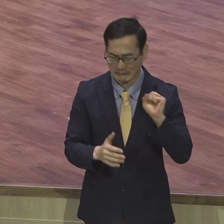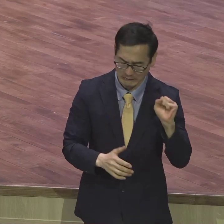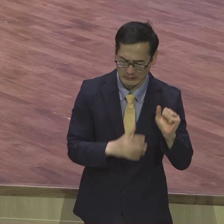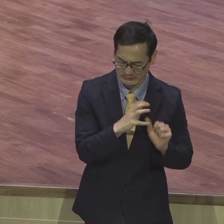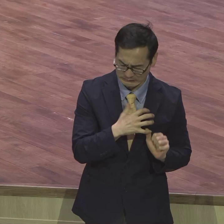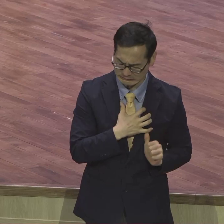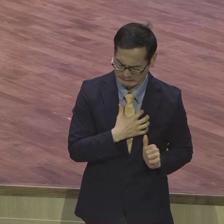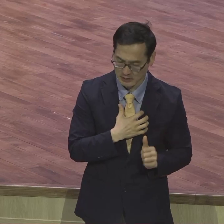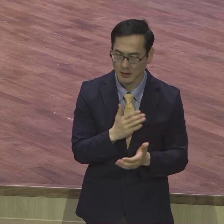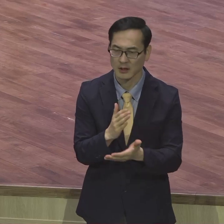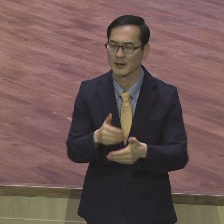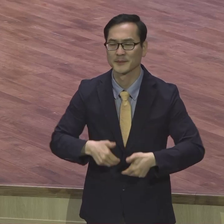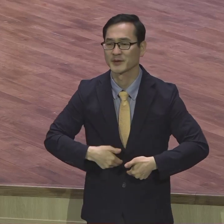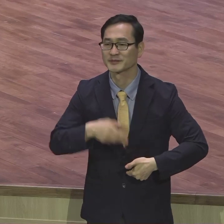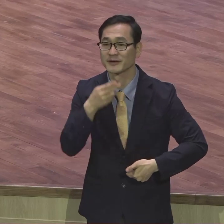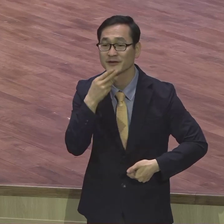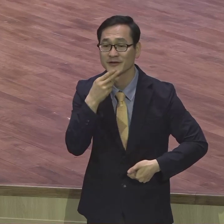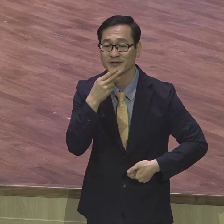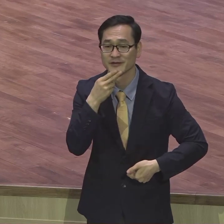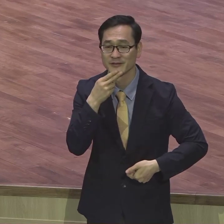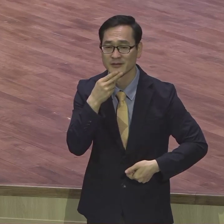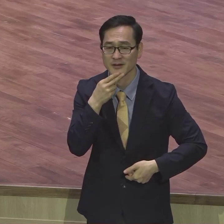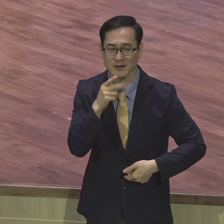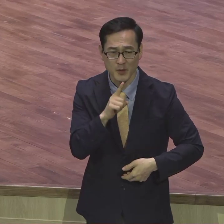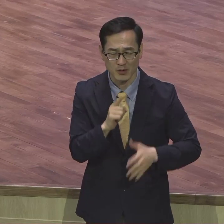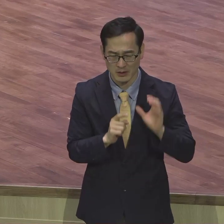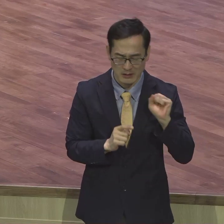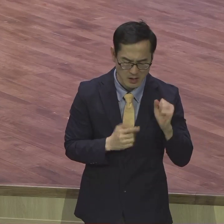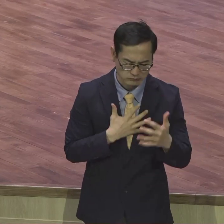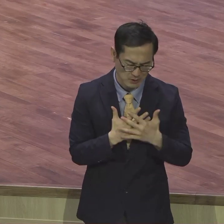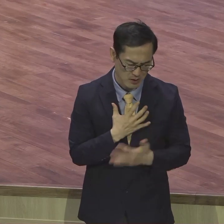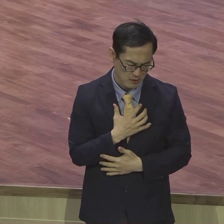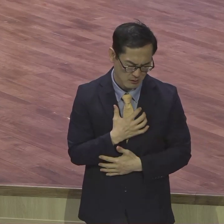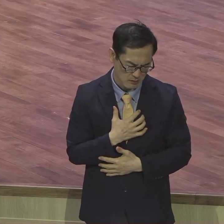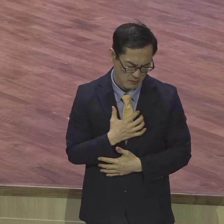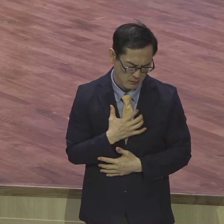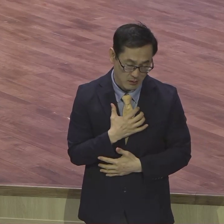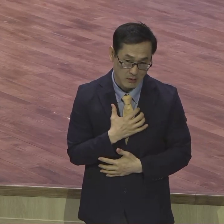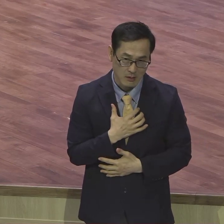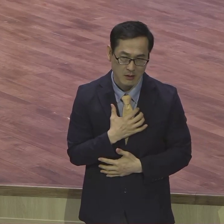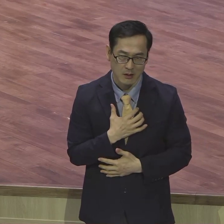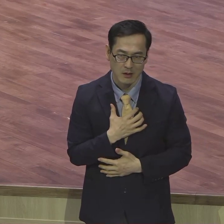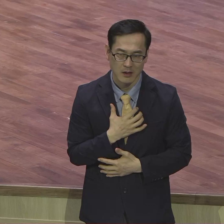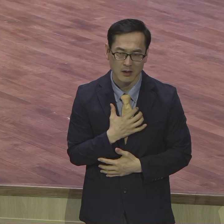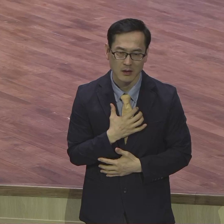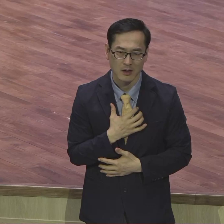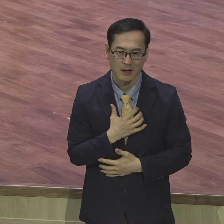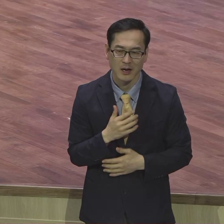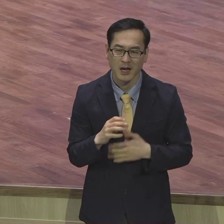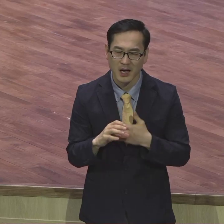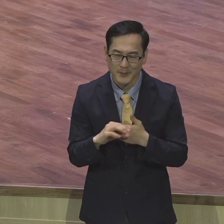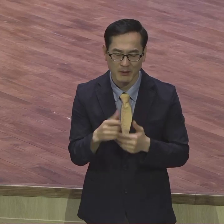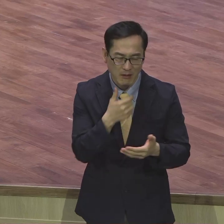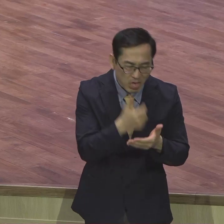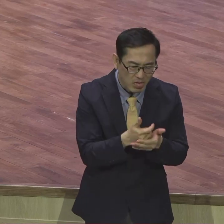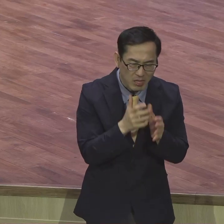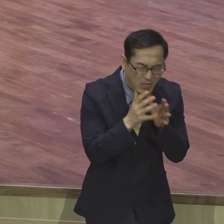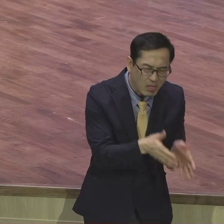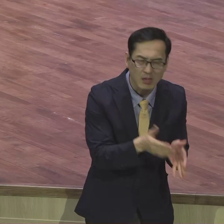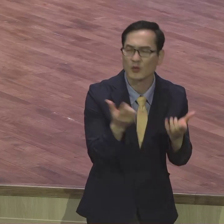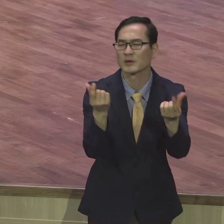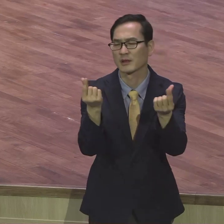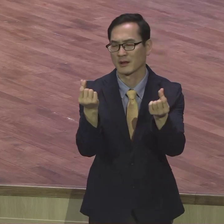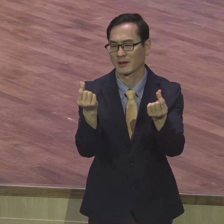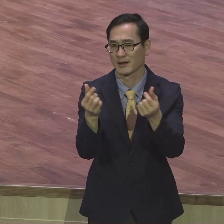잡힌 것처럼 뭔가 불안해가지고 그렇게 살면 다 속은 거예요. 오늘 예배 한 번 통해서 인생